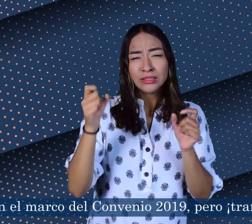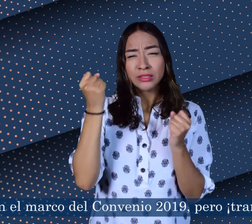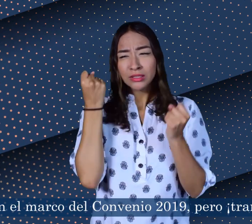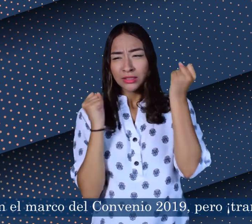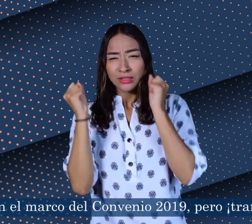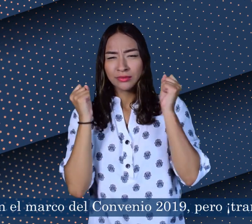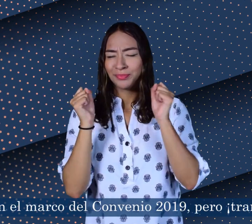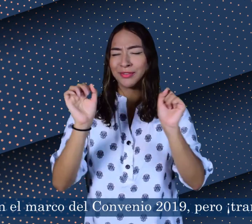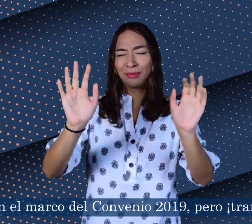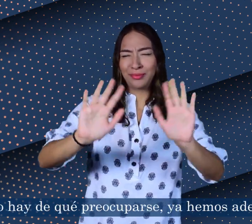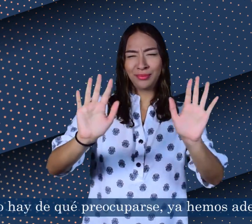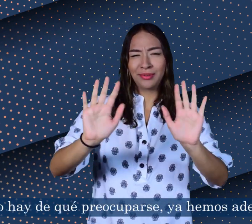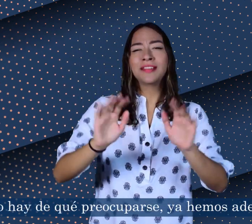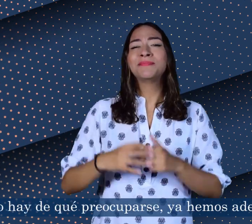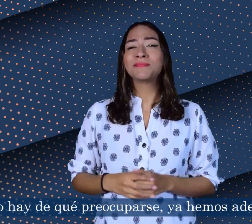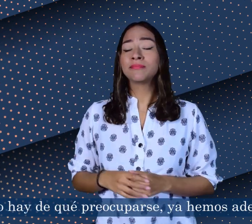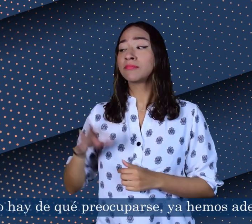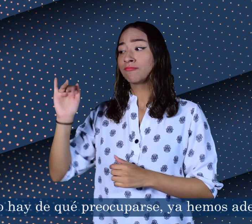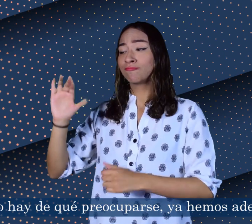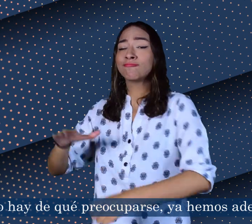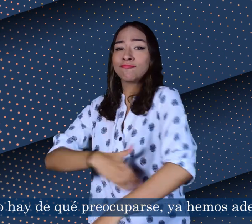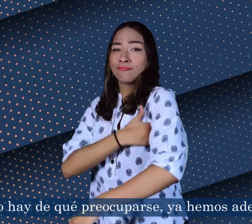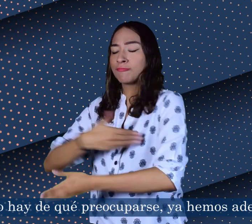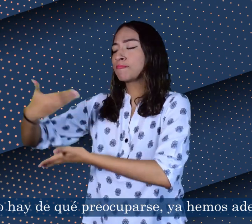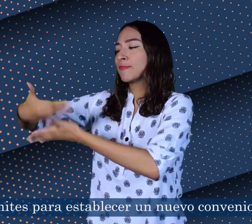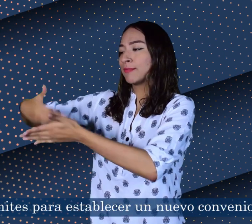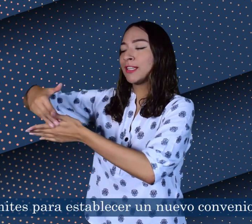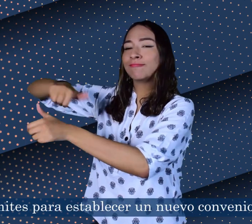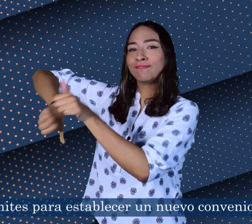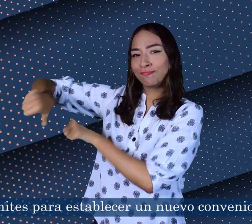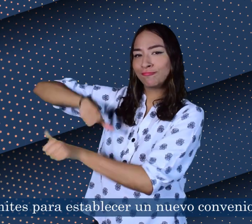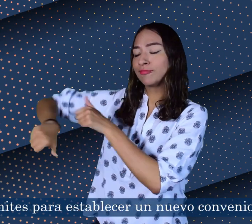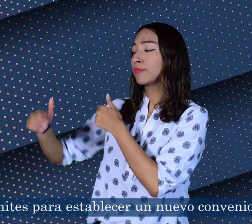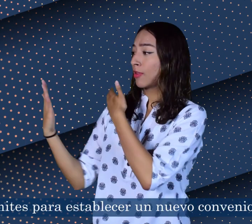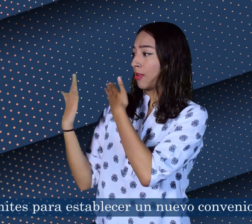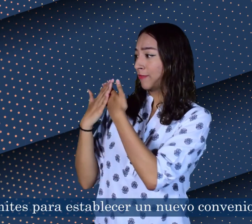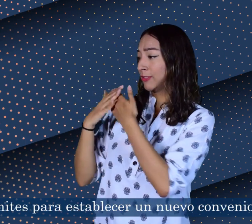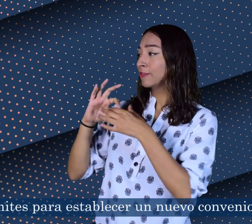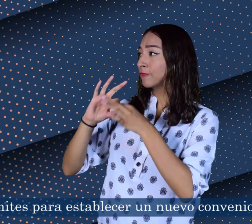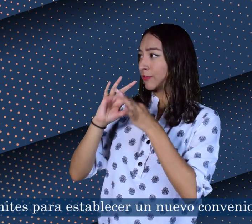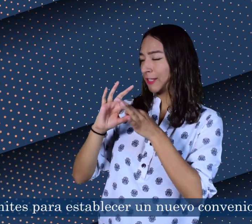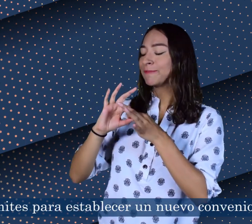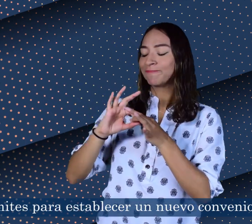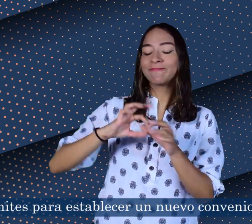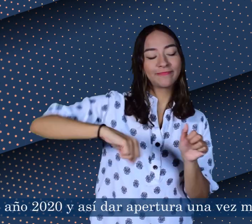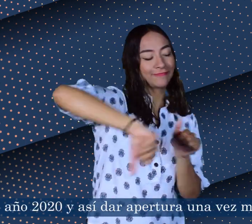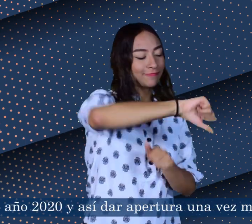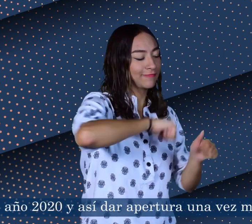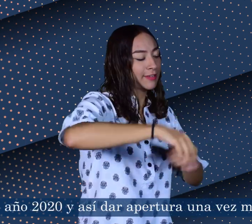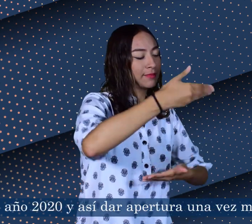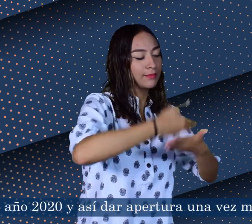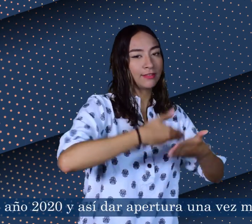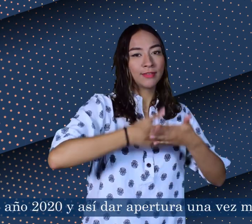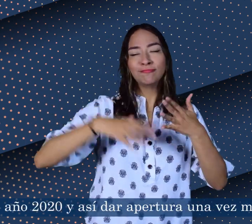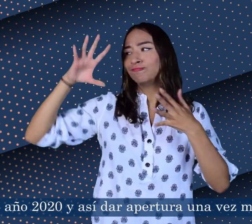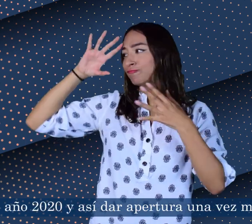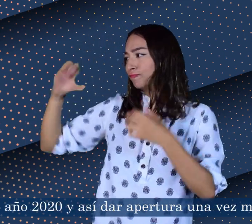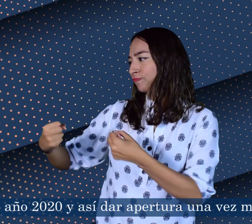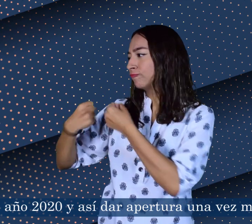Pero tranquilos, no hay de qué preocuparse. Ya hemos adelantado trámites para establecer un nuevo convenio para el año 2020, y así dará